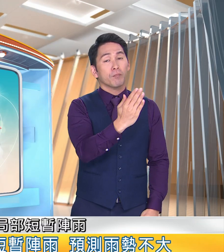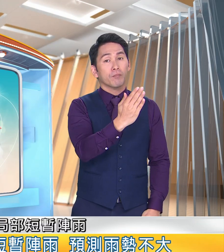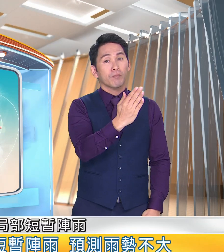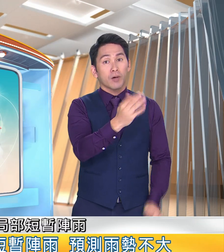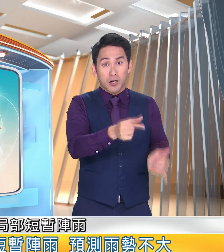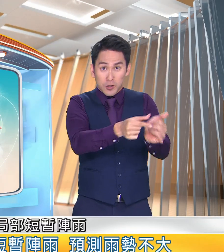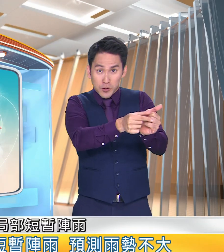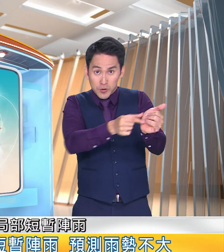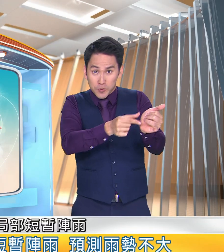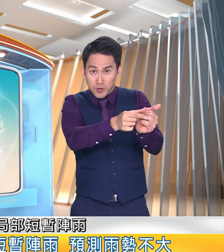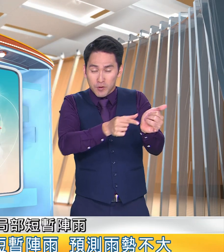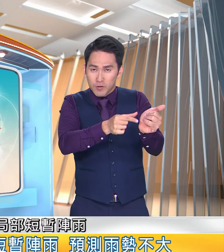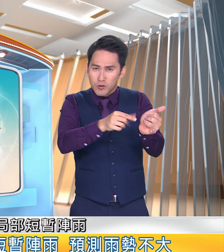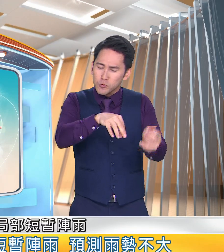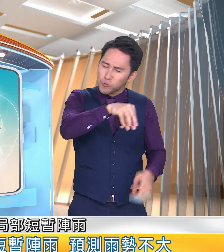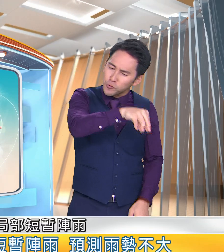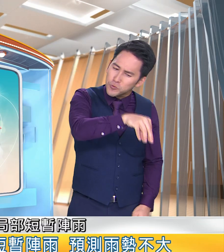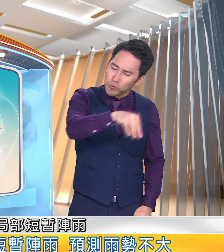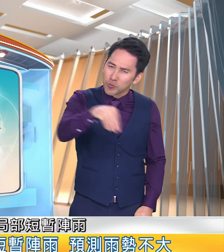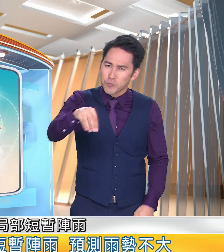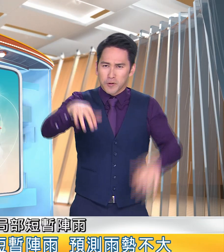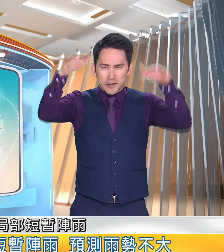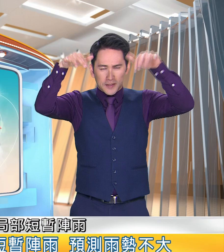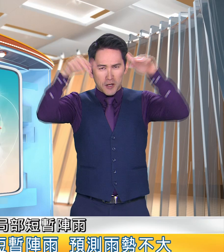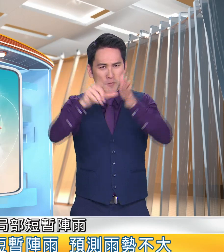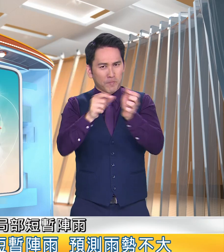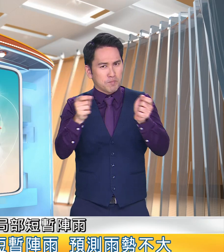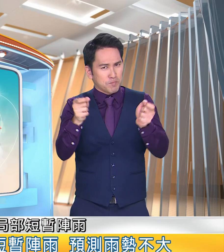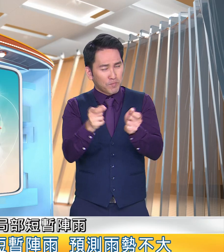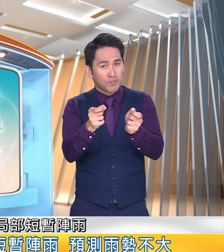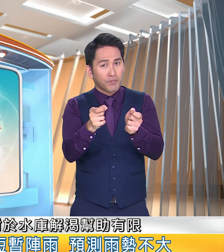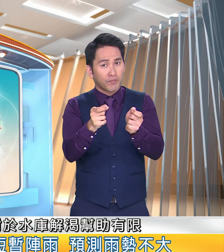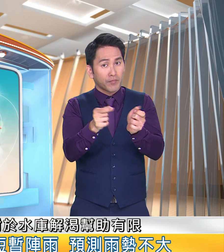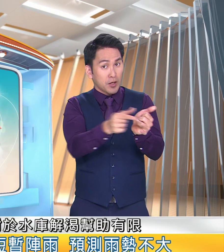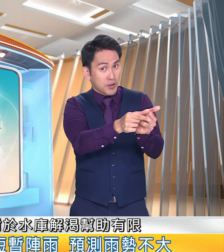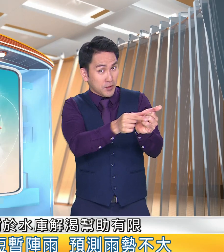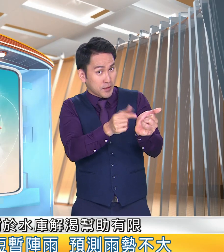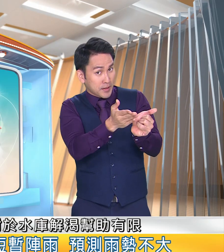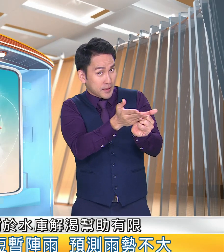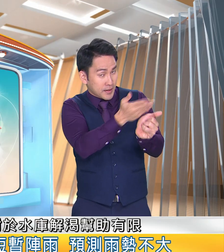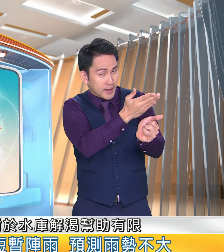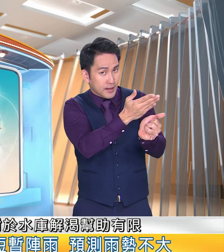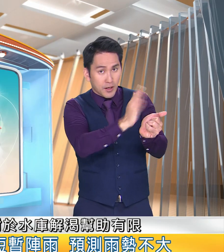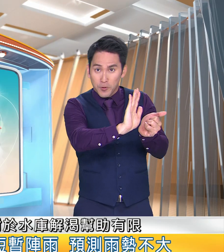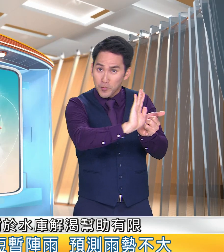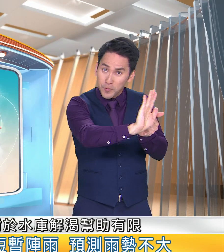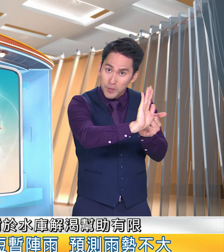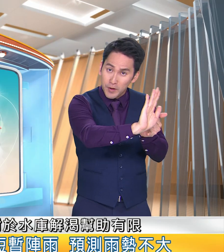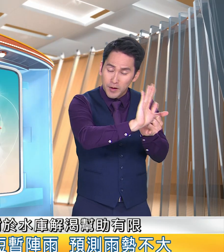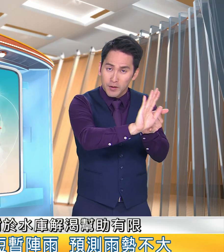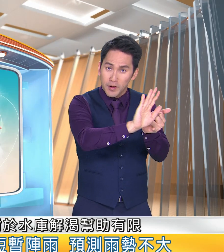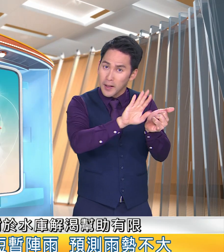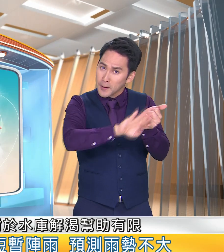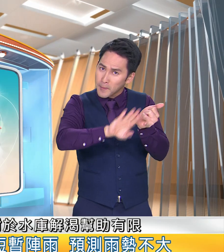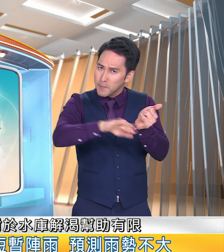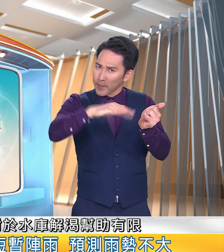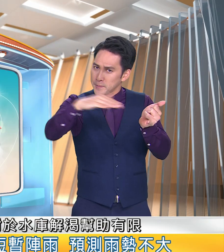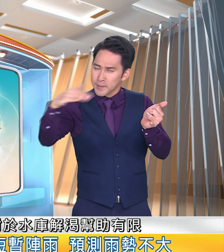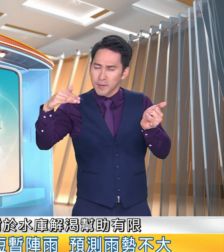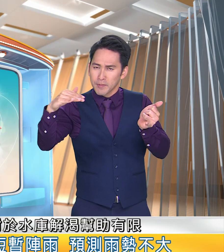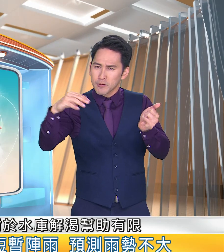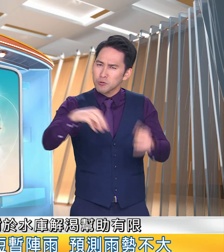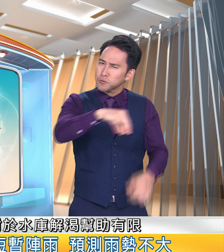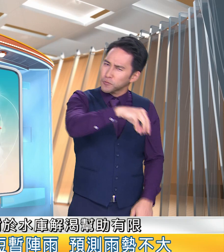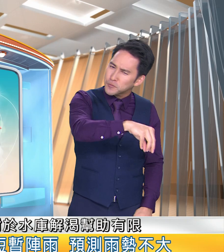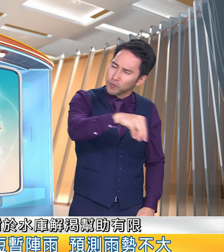部山区会有局部短暂阵雨，不过雨势不大，对于水库的解